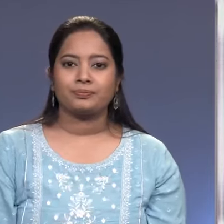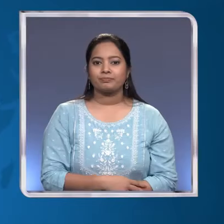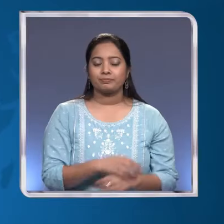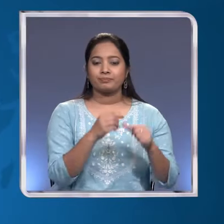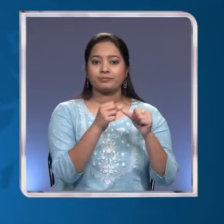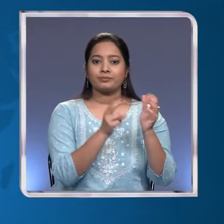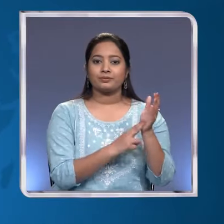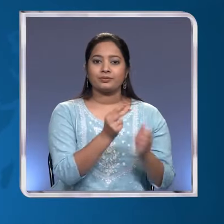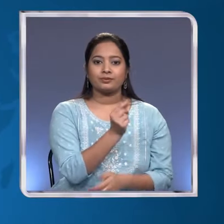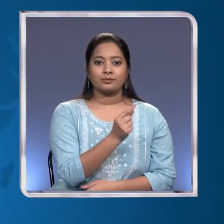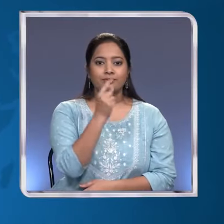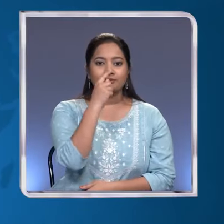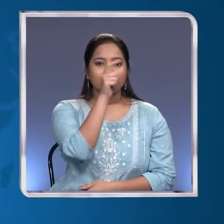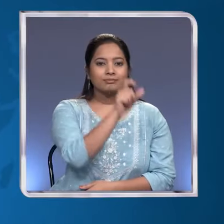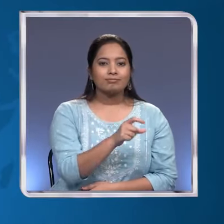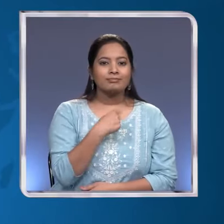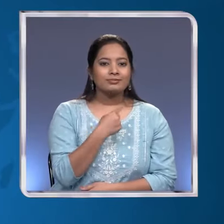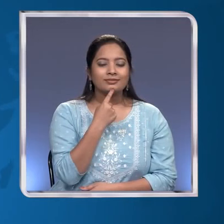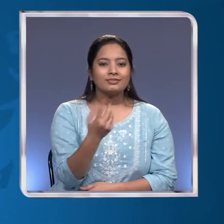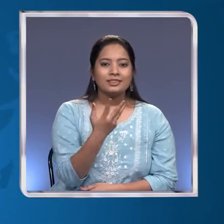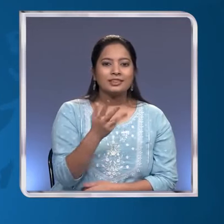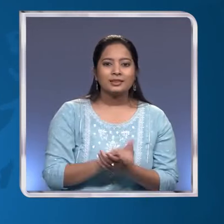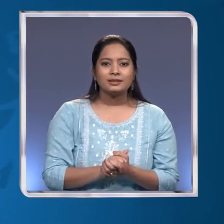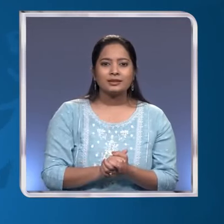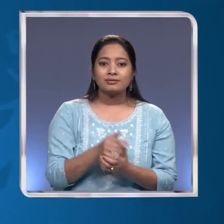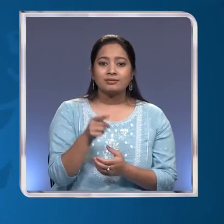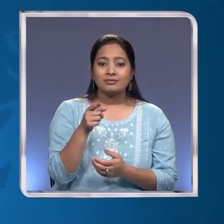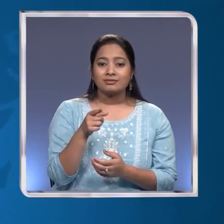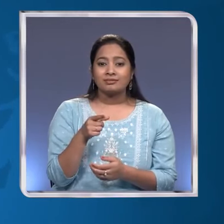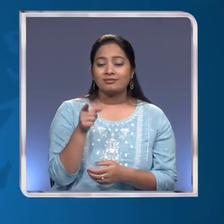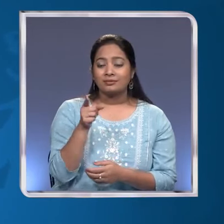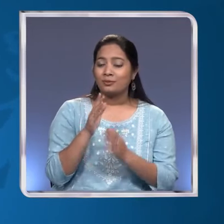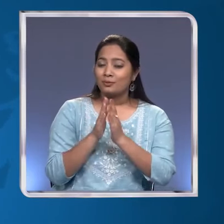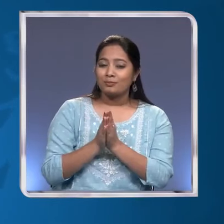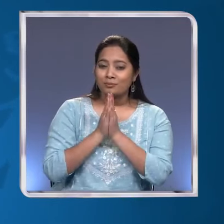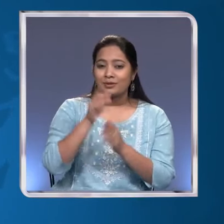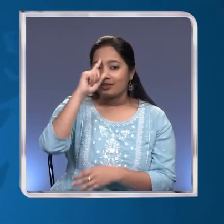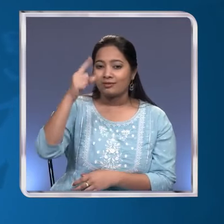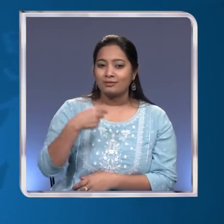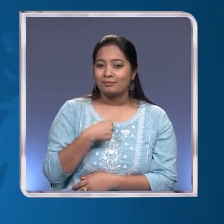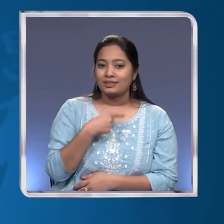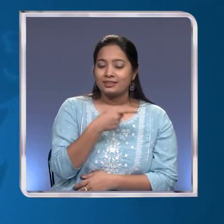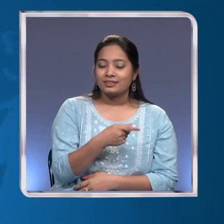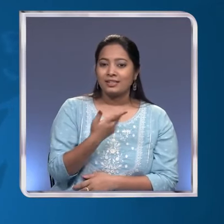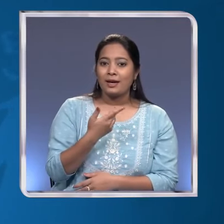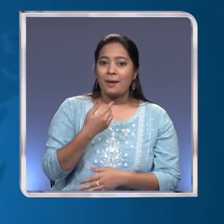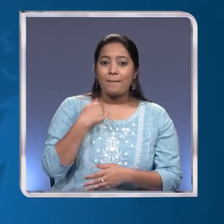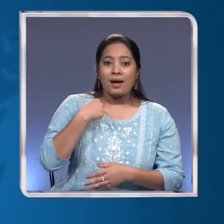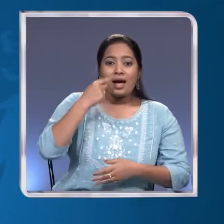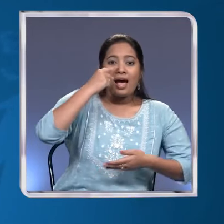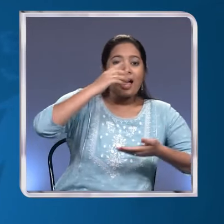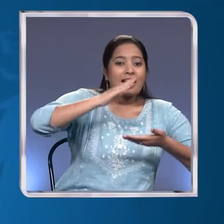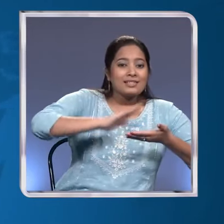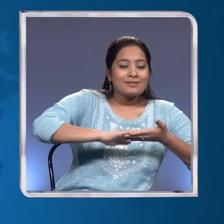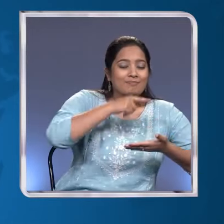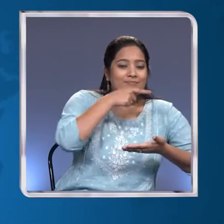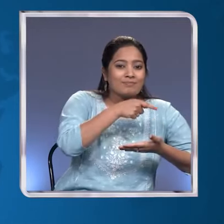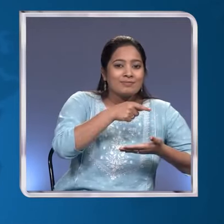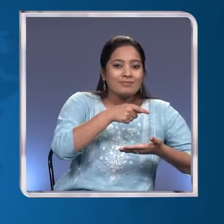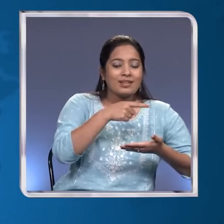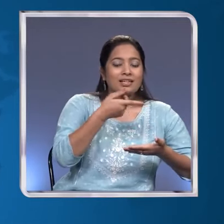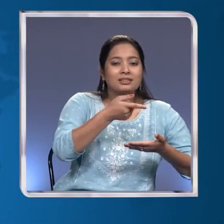है, आपकी प्रार्थना की वजह से मेरे पति के ऊपर जो कर्जा था वो उतर गया। मैं CBN